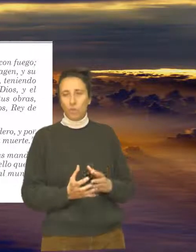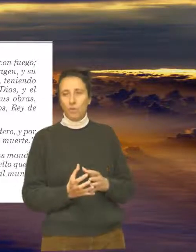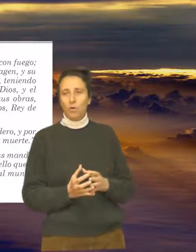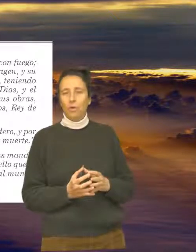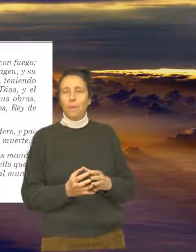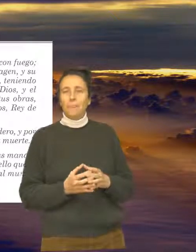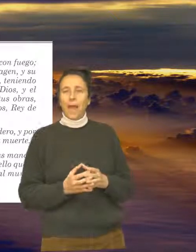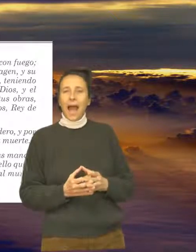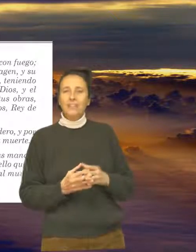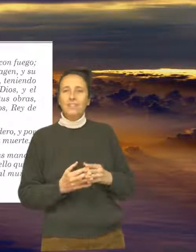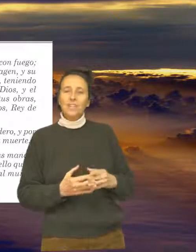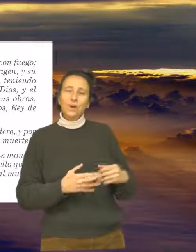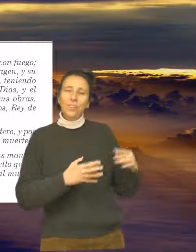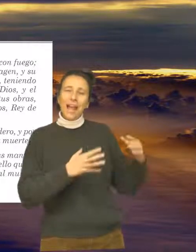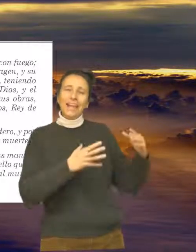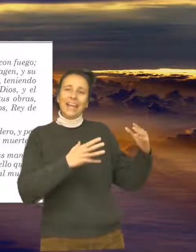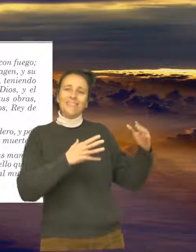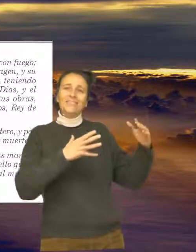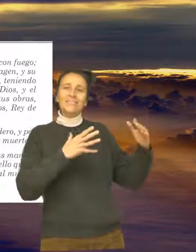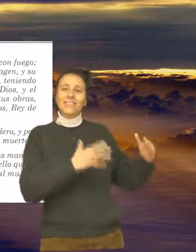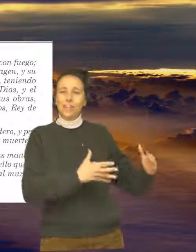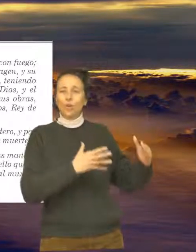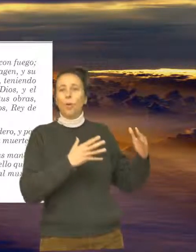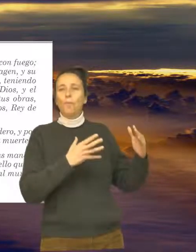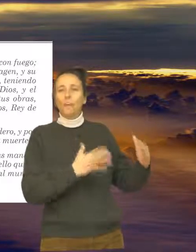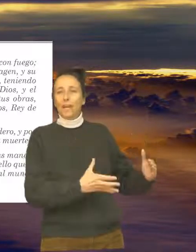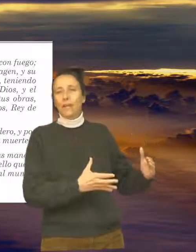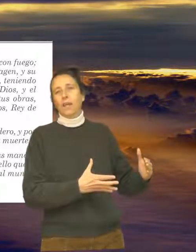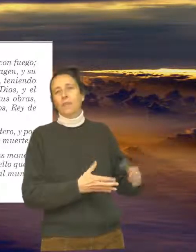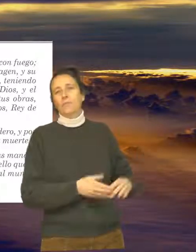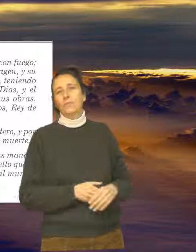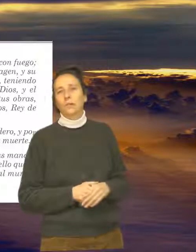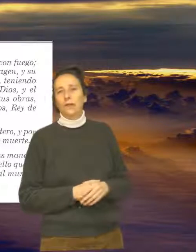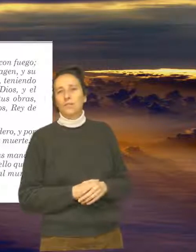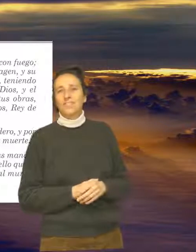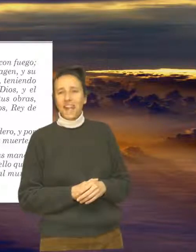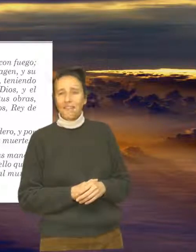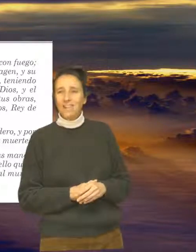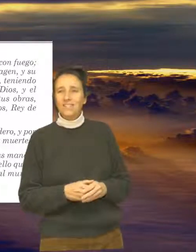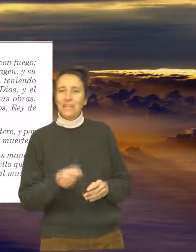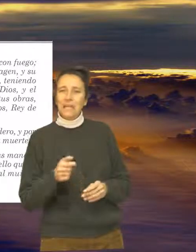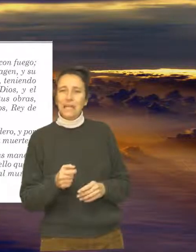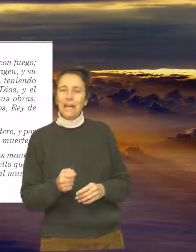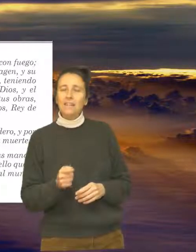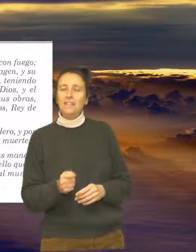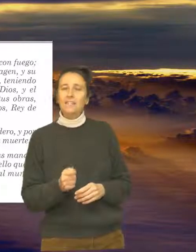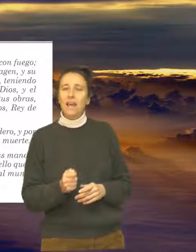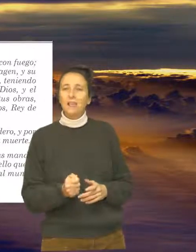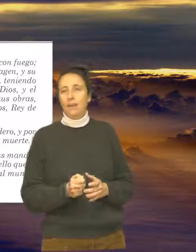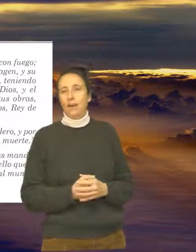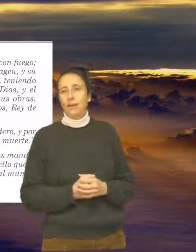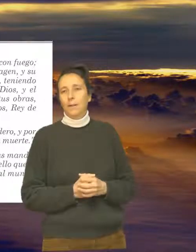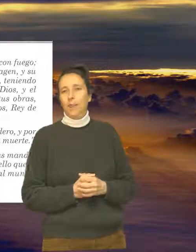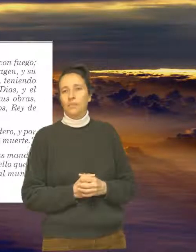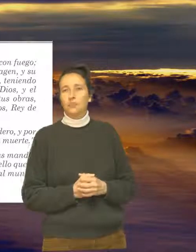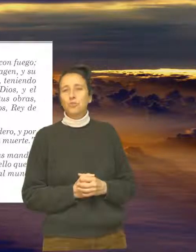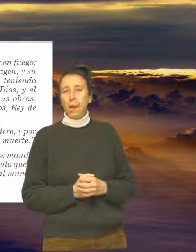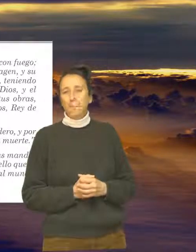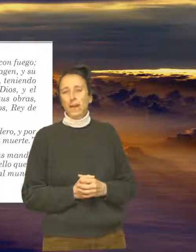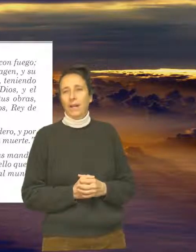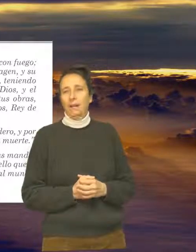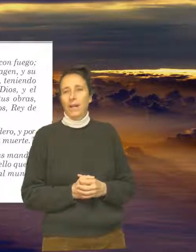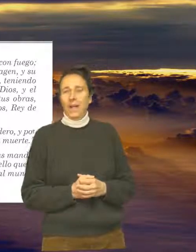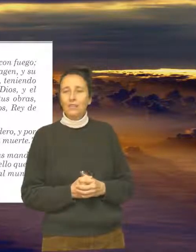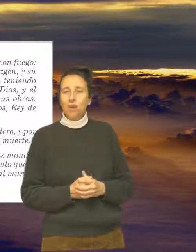nacido de nuevo, han sido de aquellas cinco vírgenes sabias que tenían reserva en